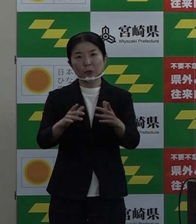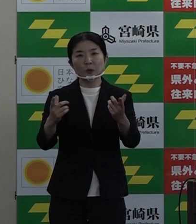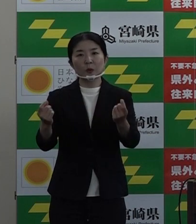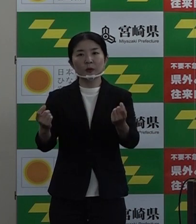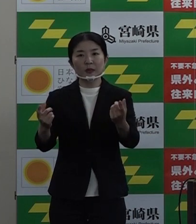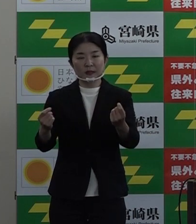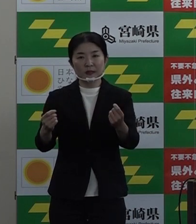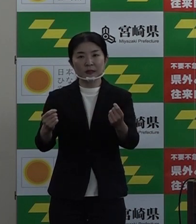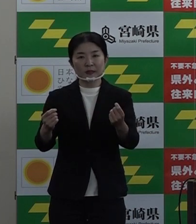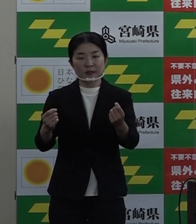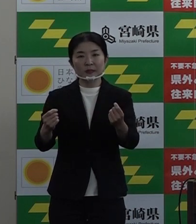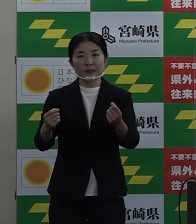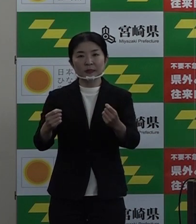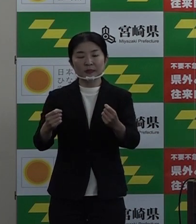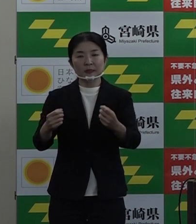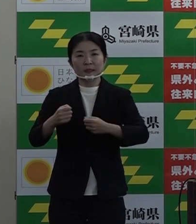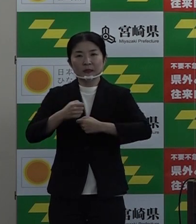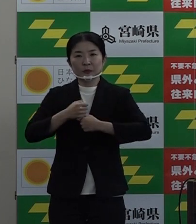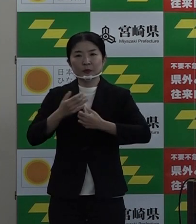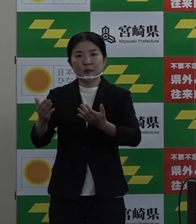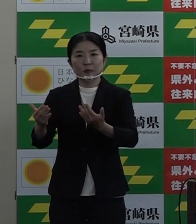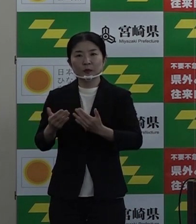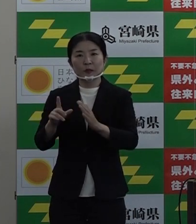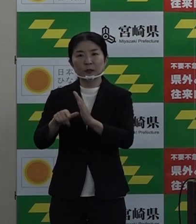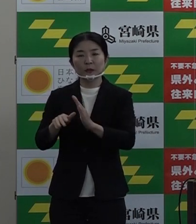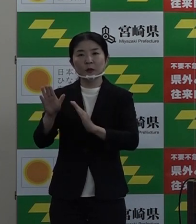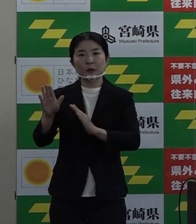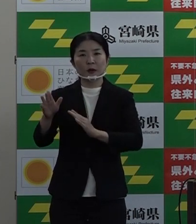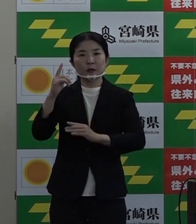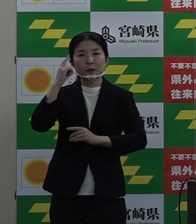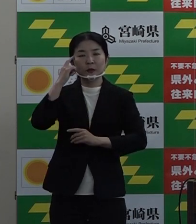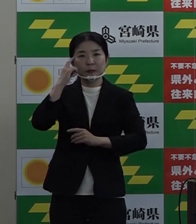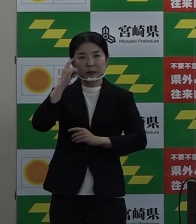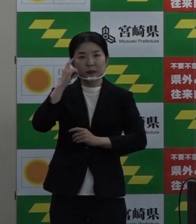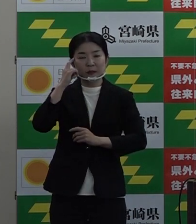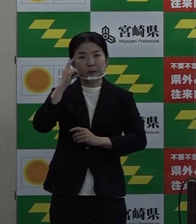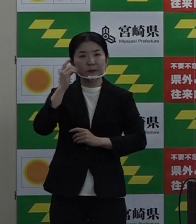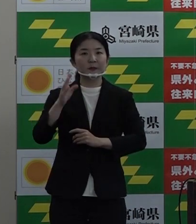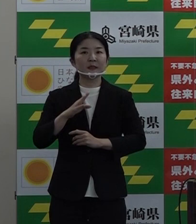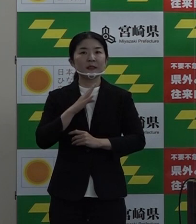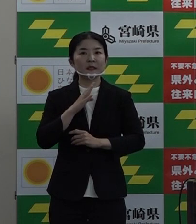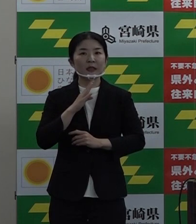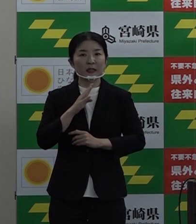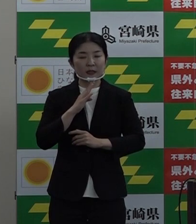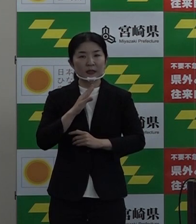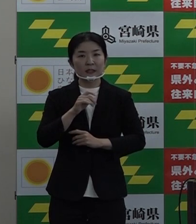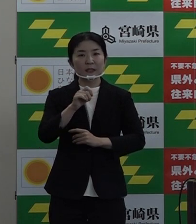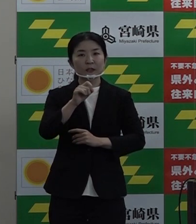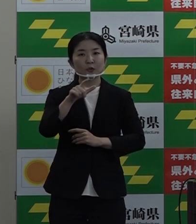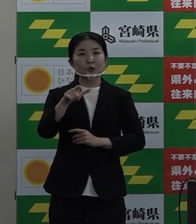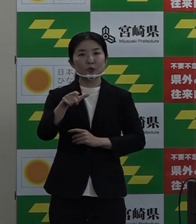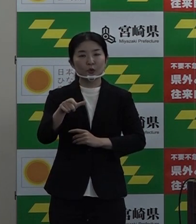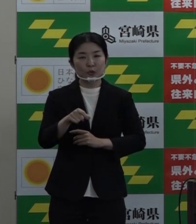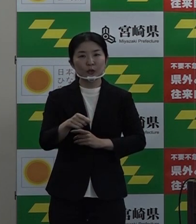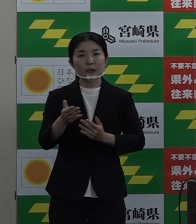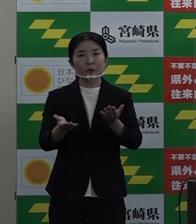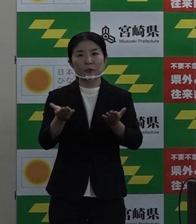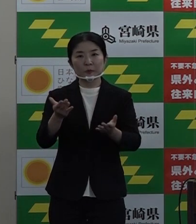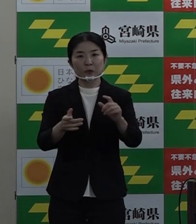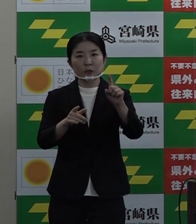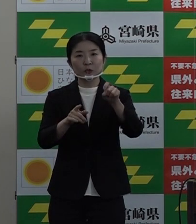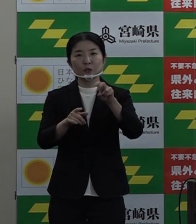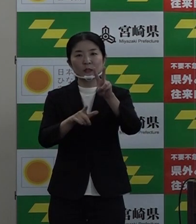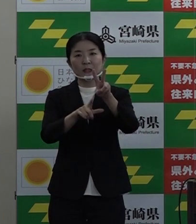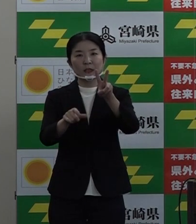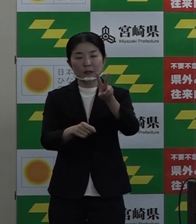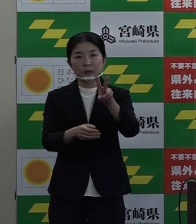という強い危機感を持っているところであります。実際この月単位で比べましても12月を上回る感